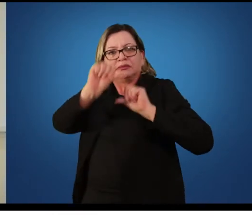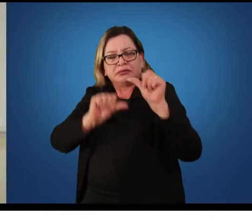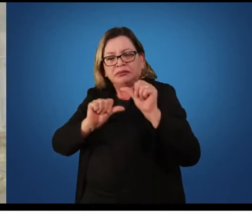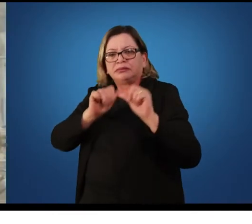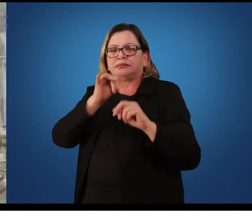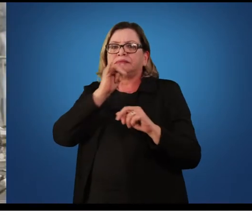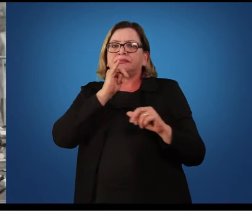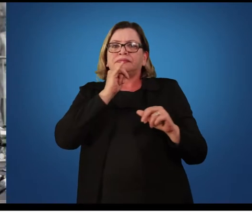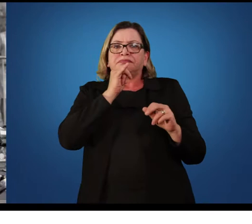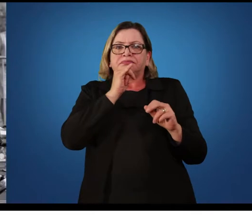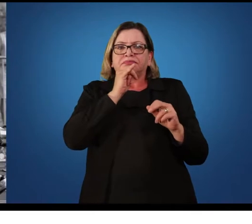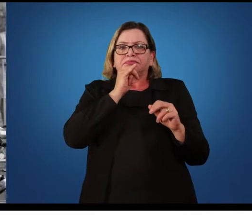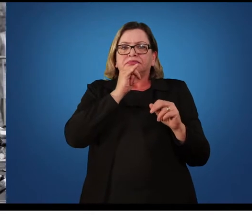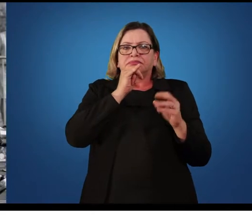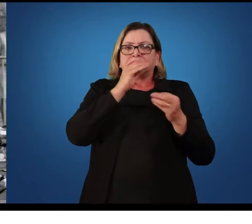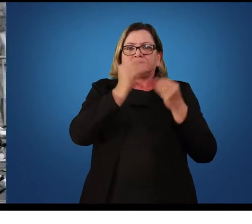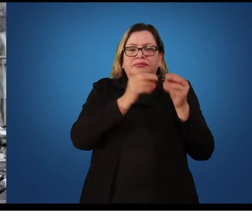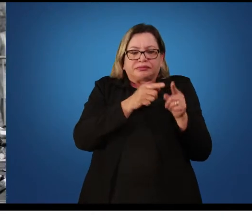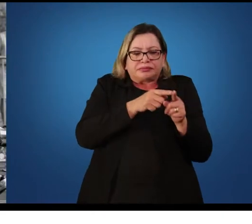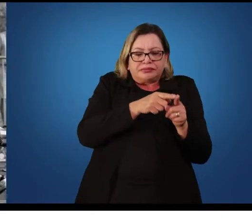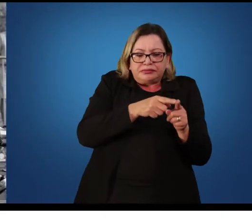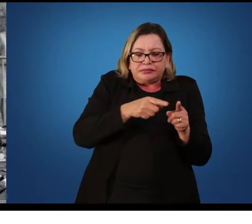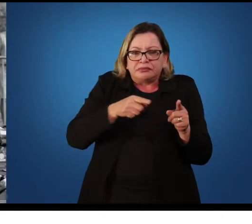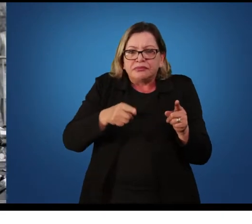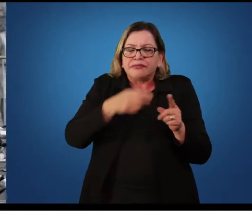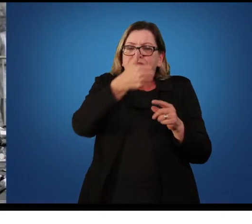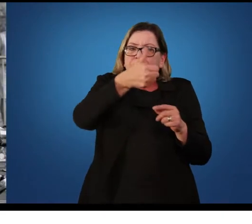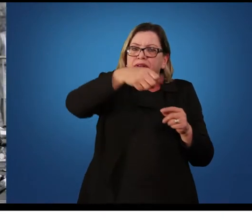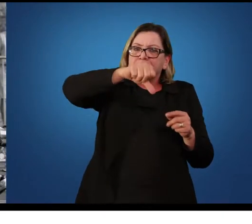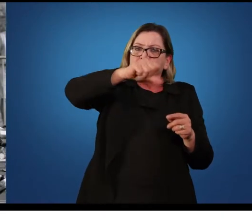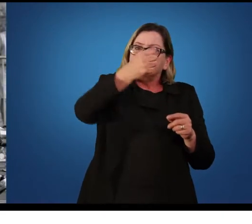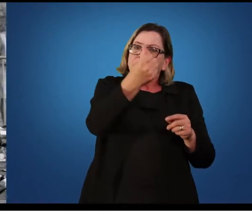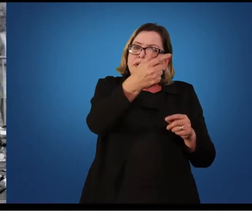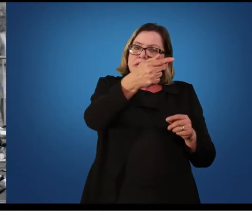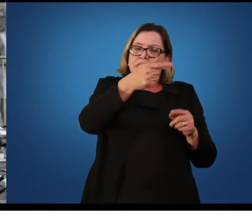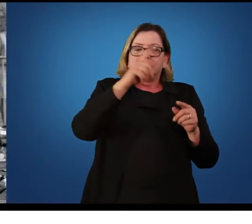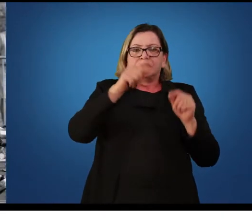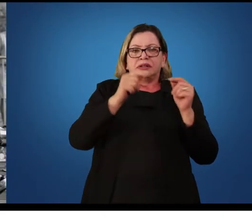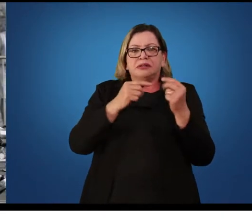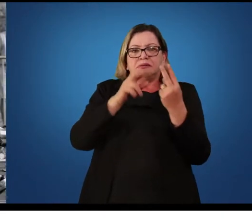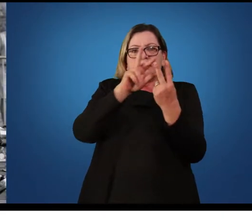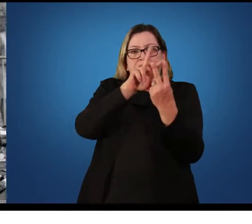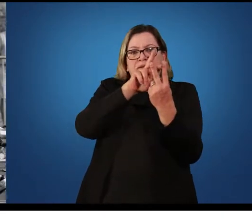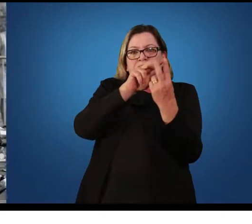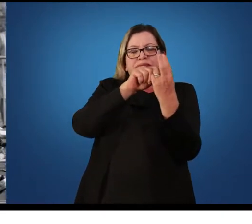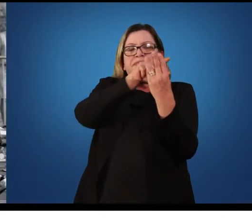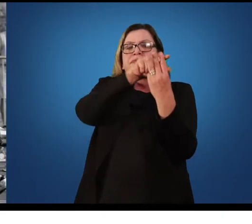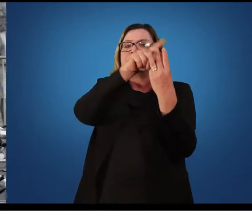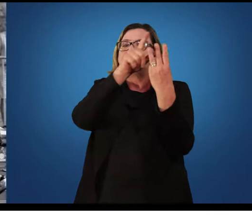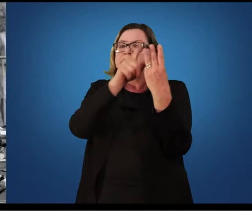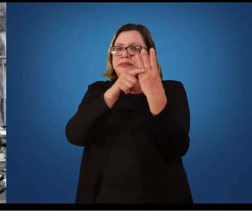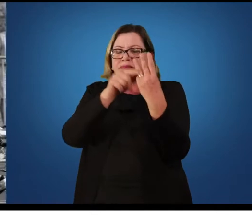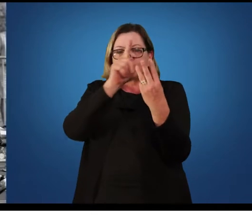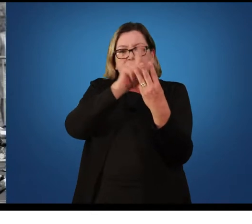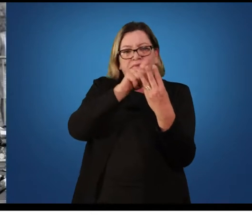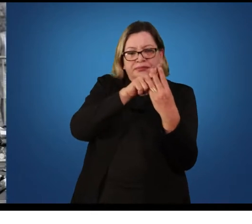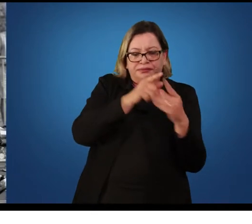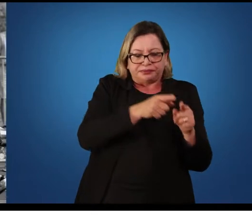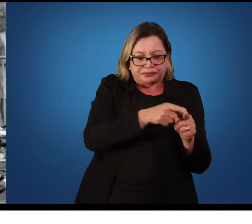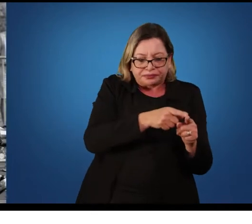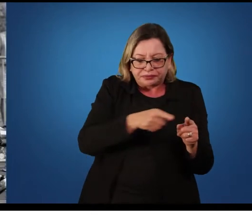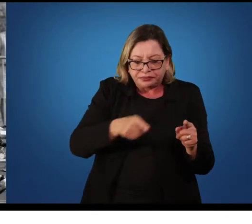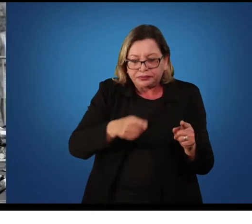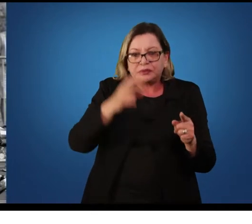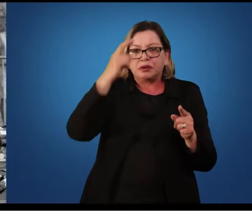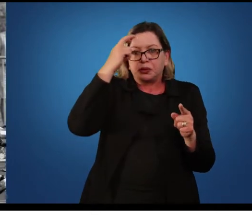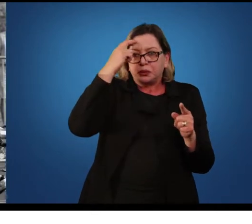por exemplo, Fitch e Posner, 1967, categorizam esses estágios em três. O primeiro deles é